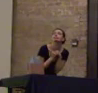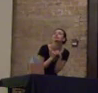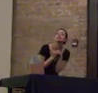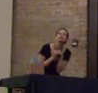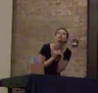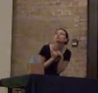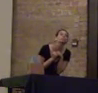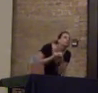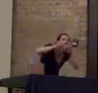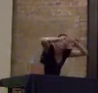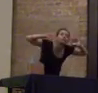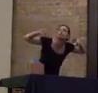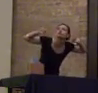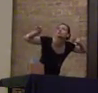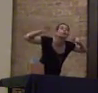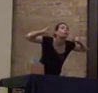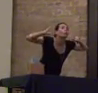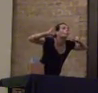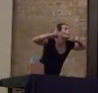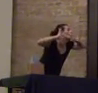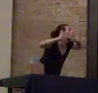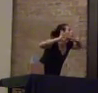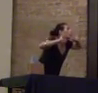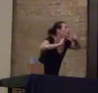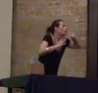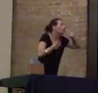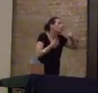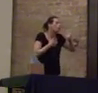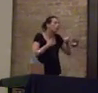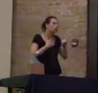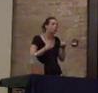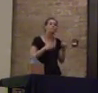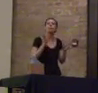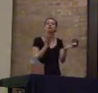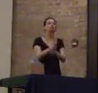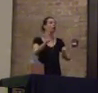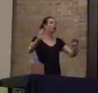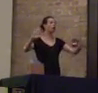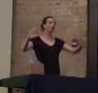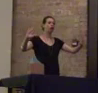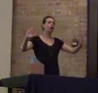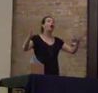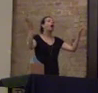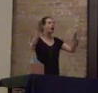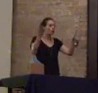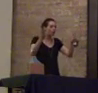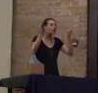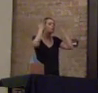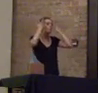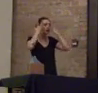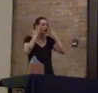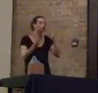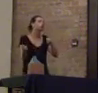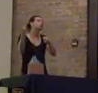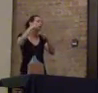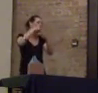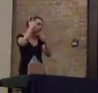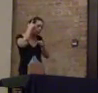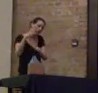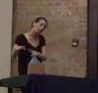vento olhou aquilo, na Kátia, aliás, olhou aquilo e ficou tranquilo. Por quê? Agora os animais